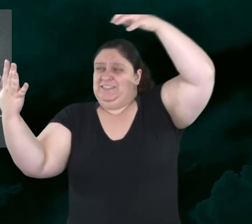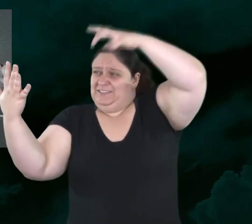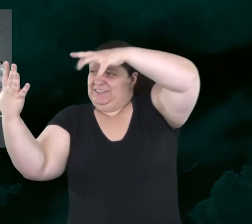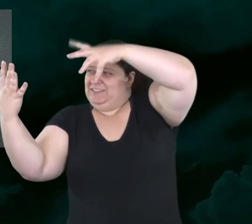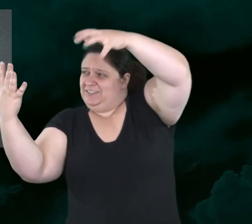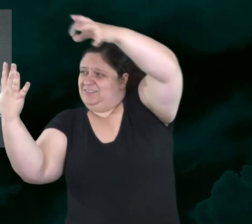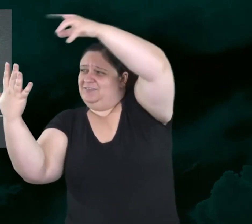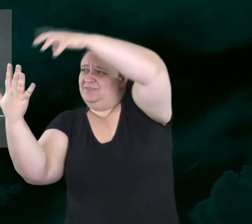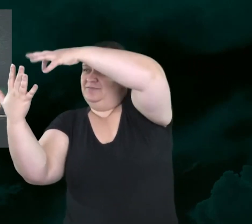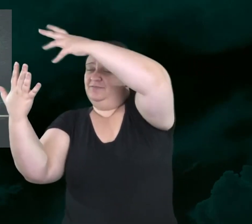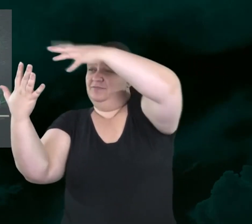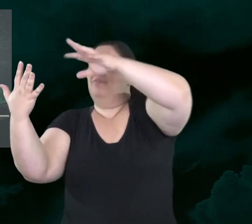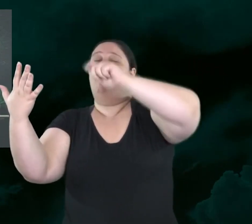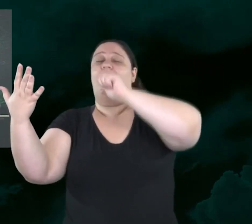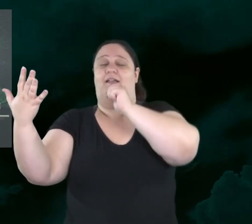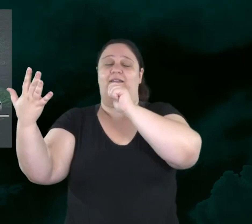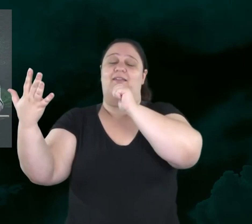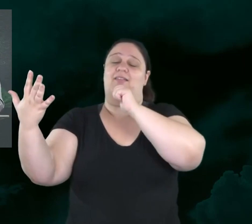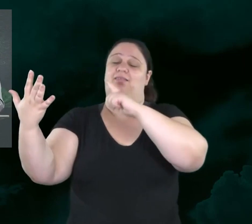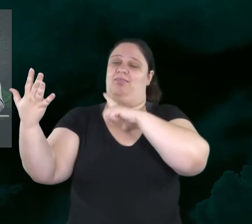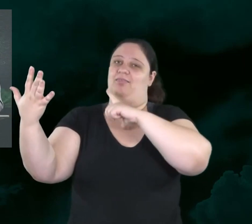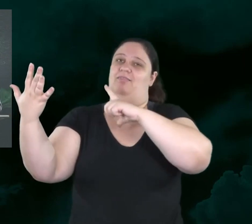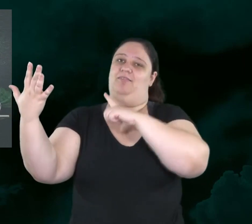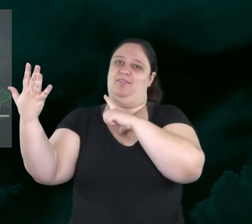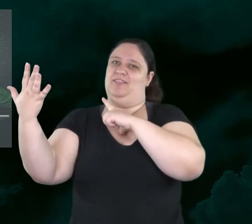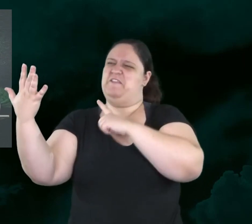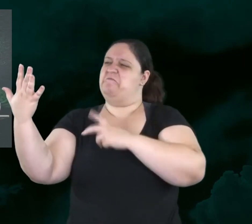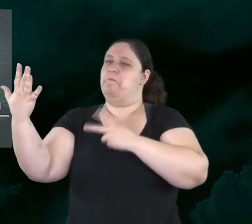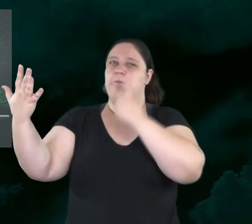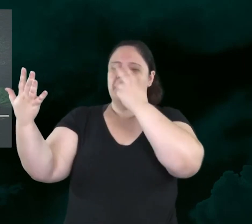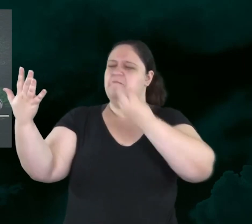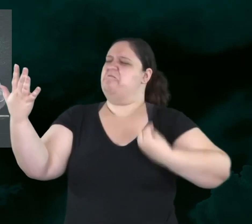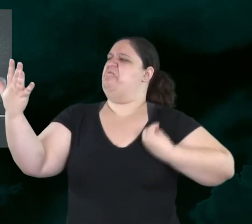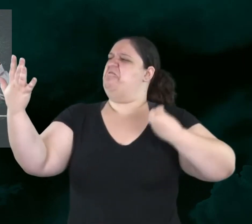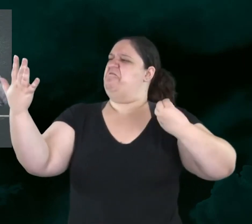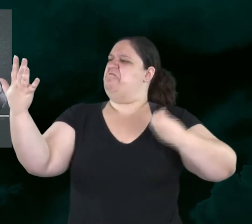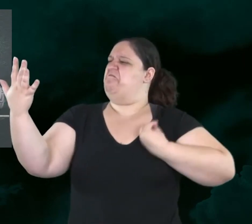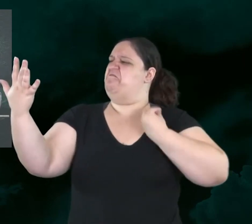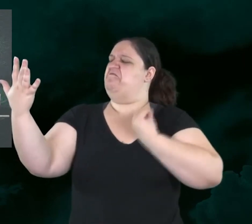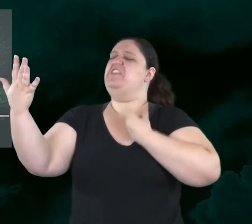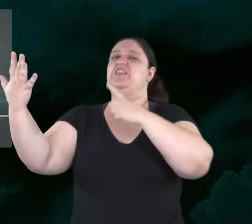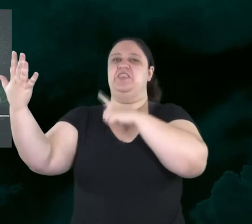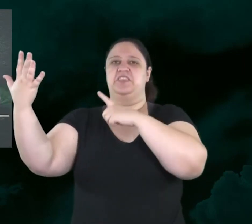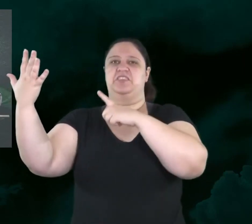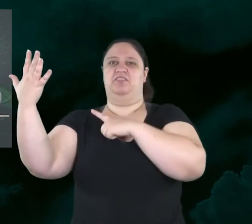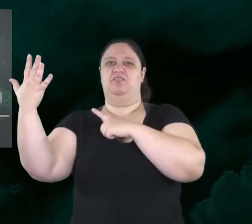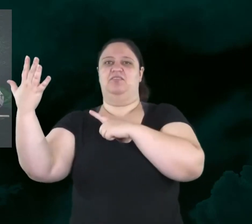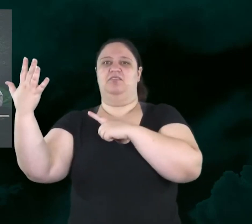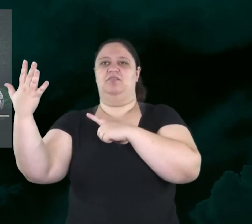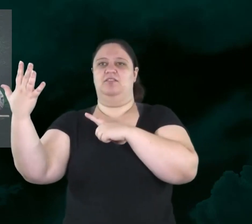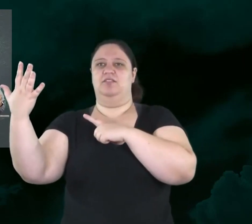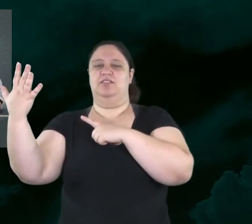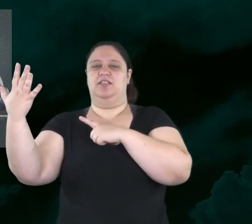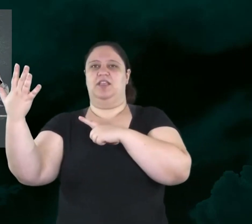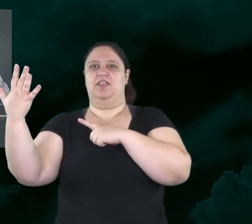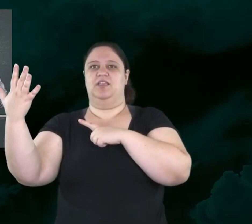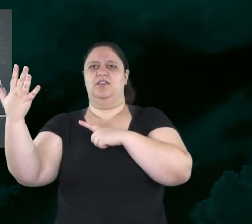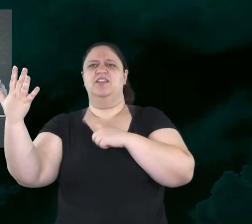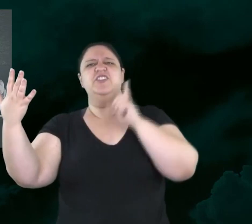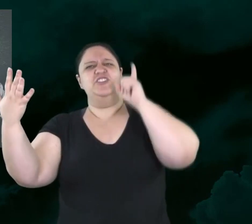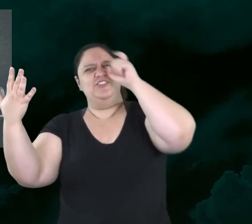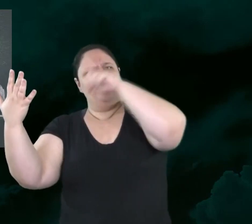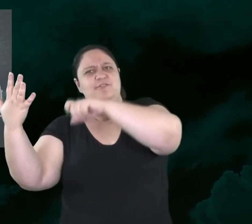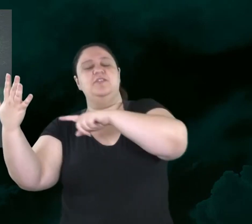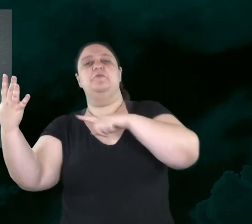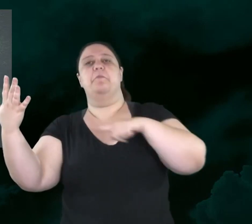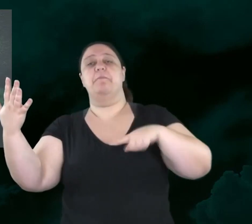permanece com folhas, cheio de vida. No período mais difícil do ano, Deus criou o